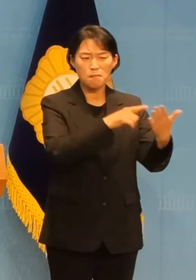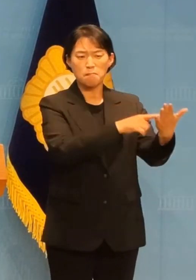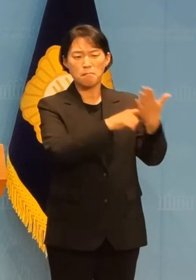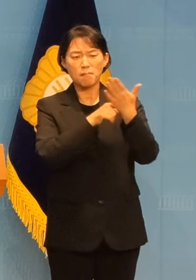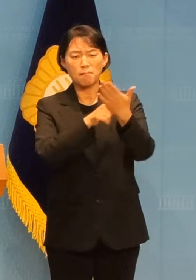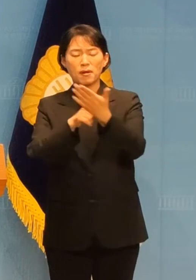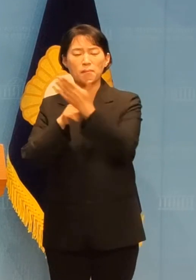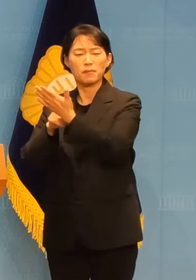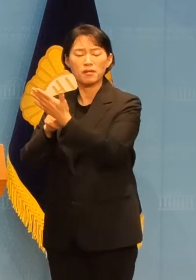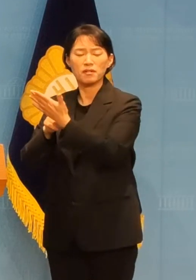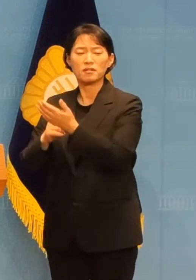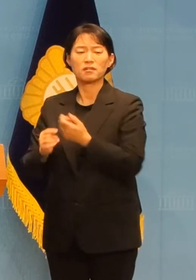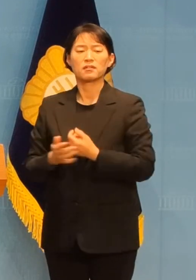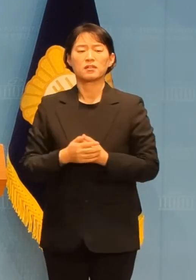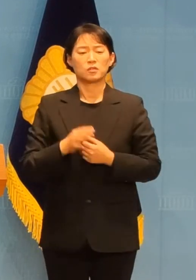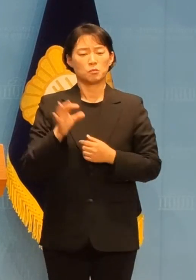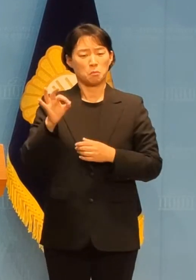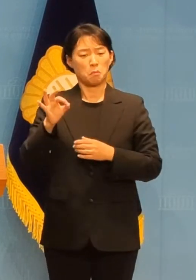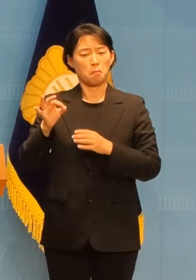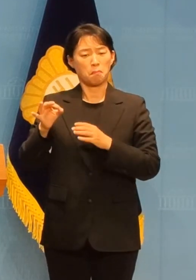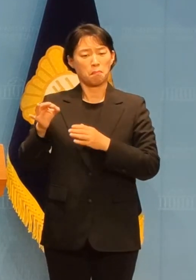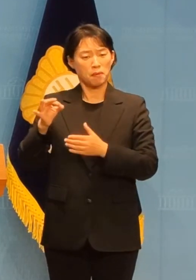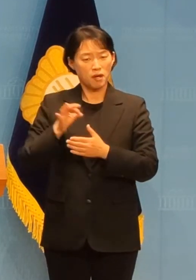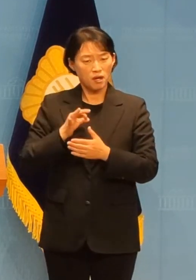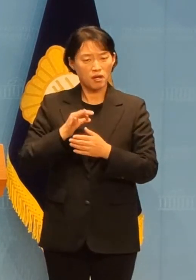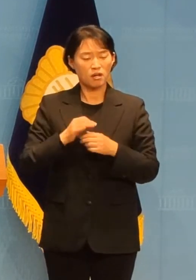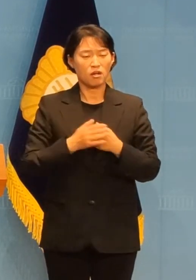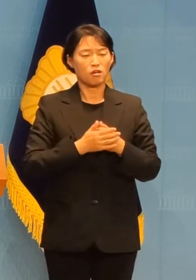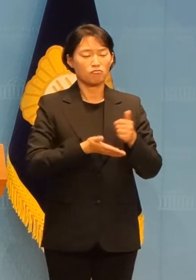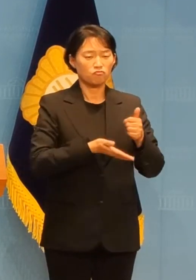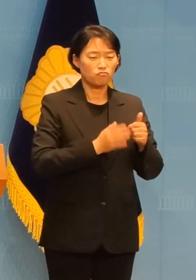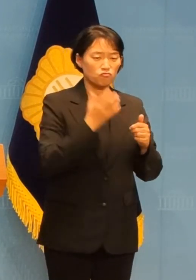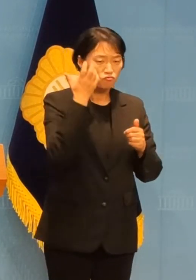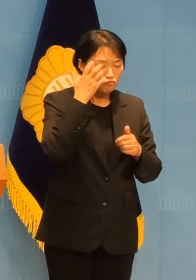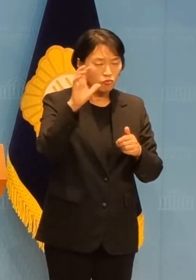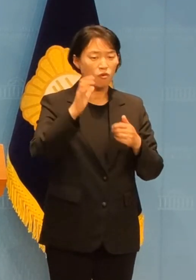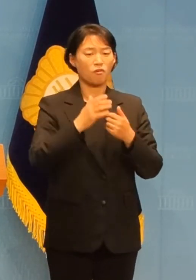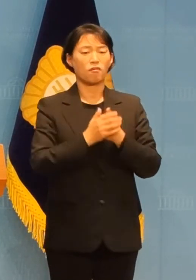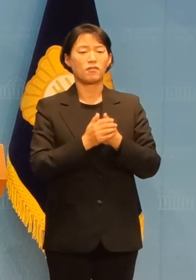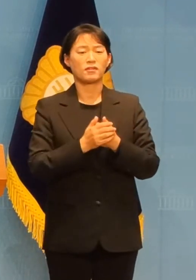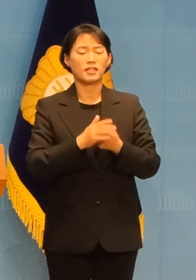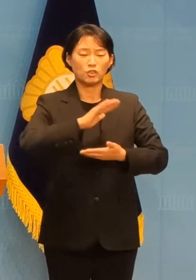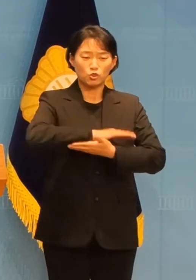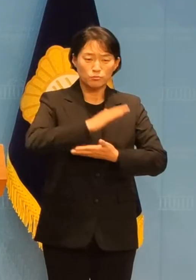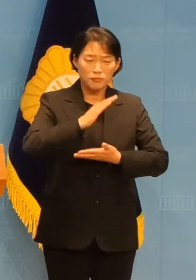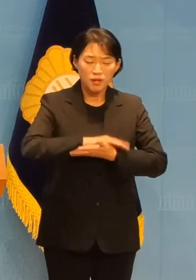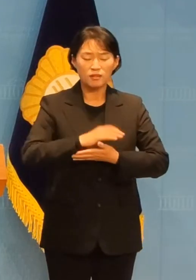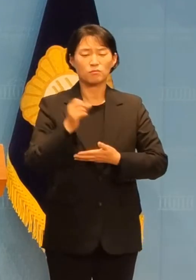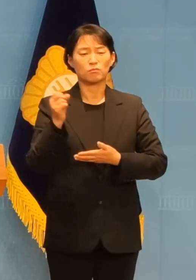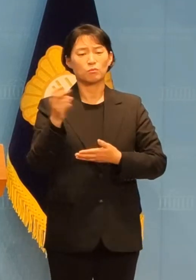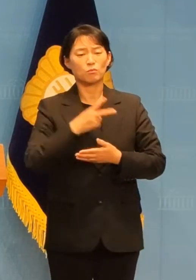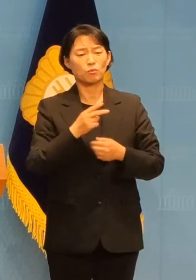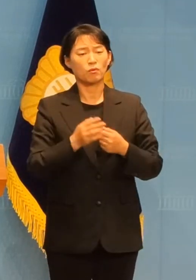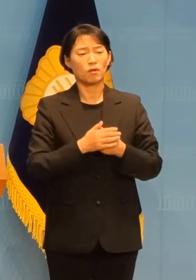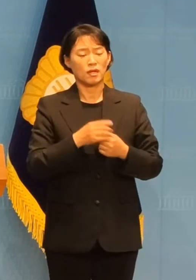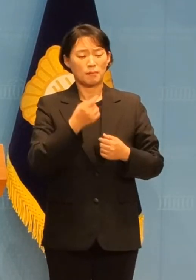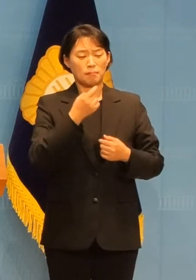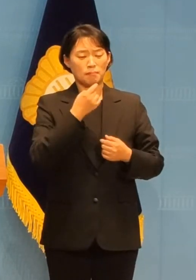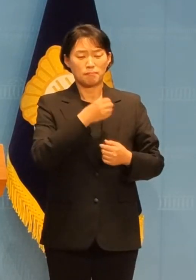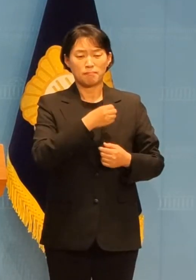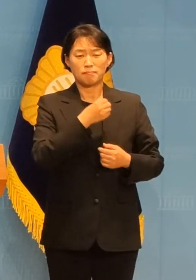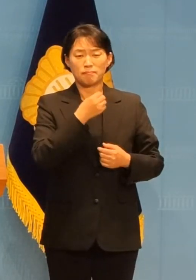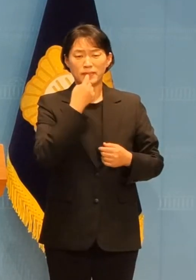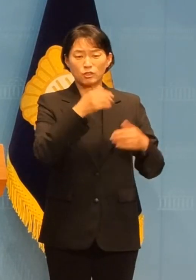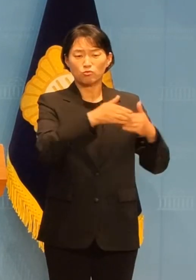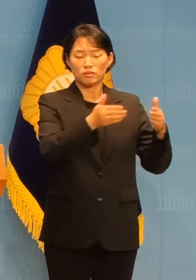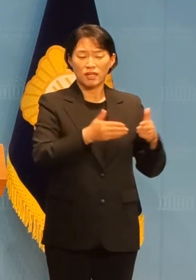있습니다. 금품 수수, 쪼개기 후원, 출판 기념회 지원, 심지어 신도들의 민주당 당원 가입 권유